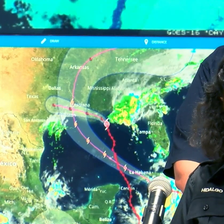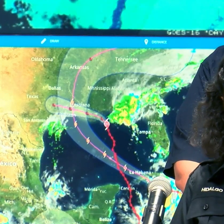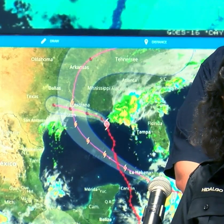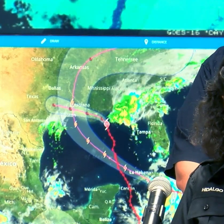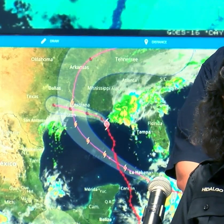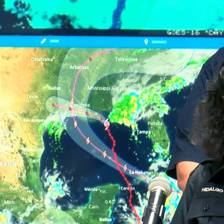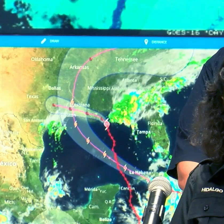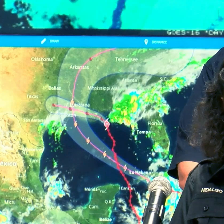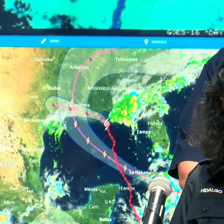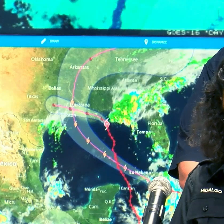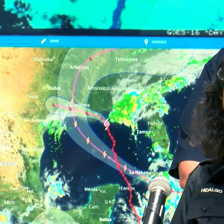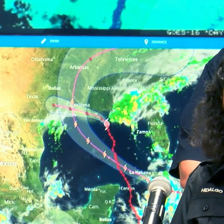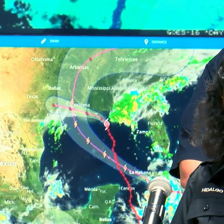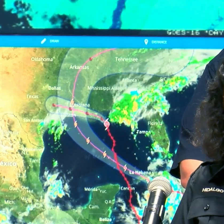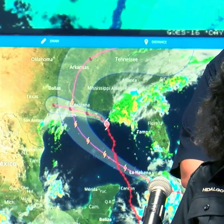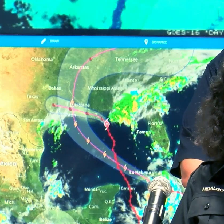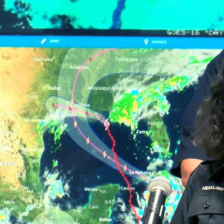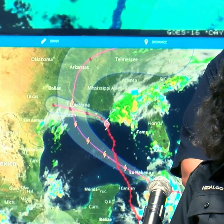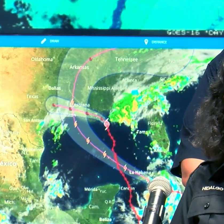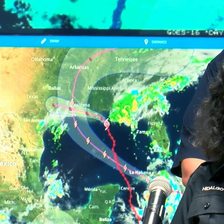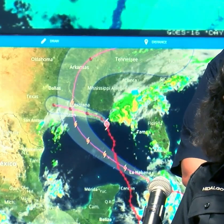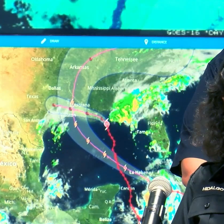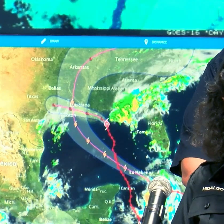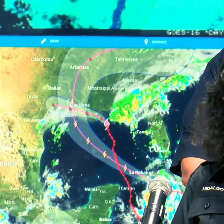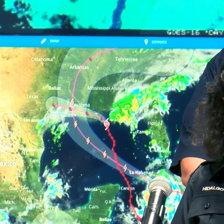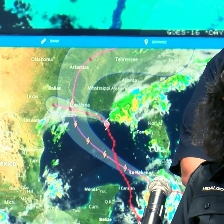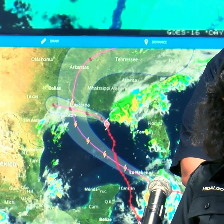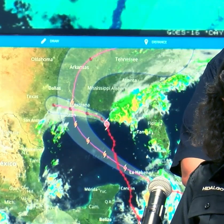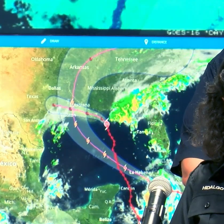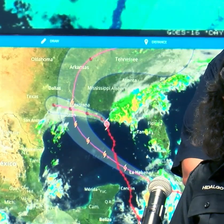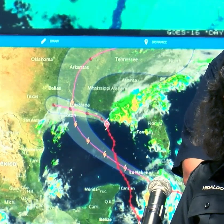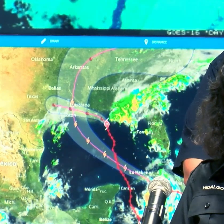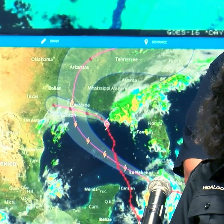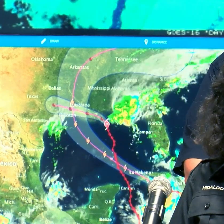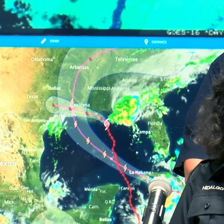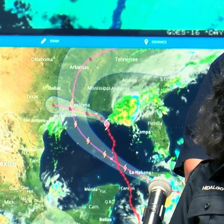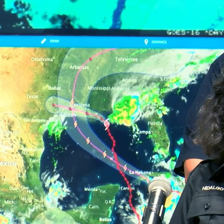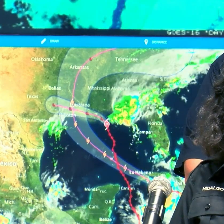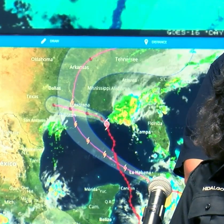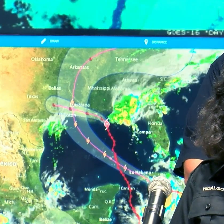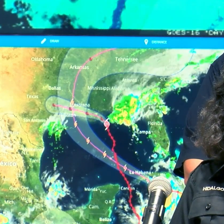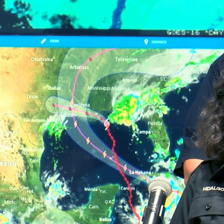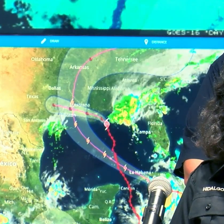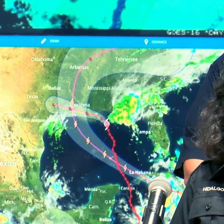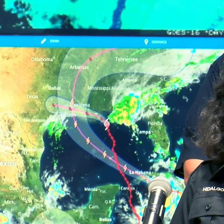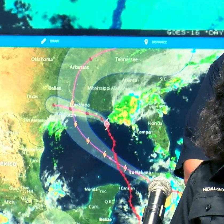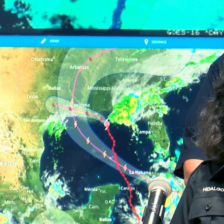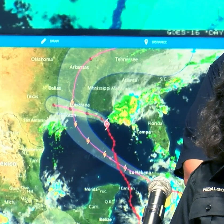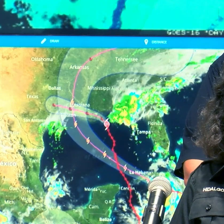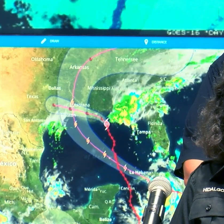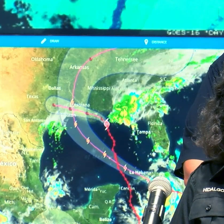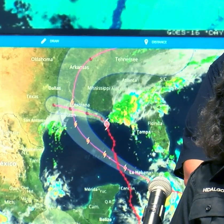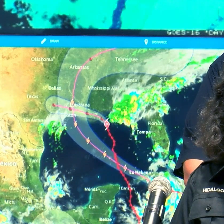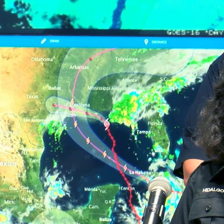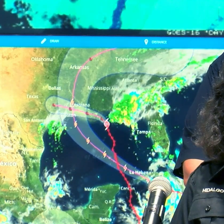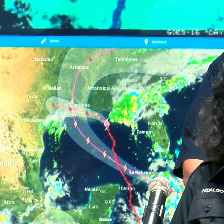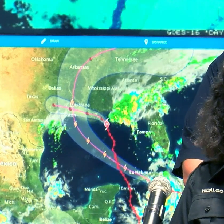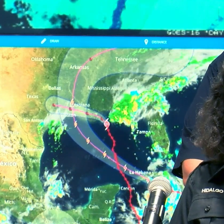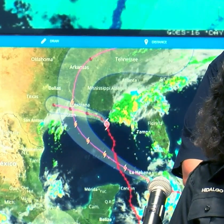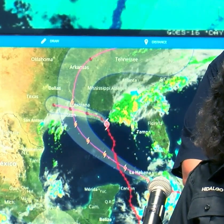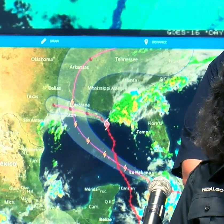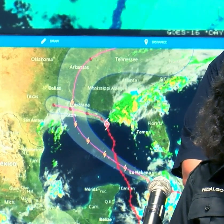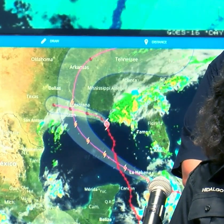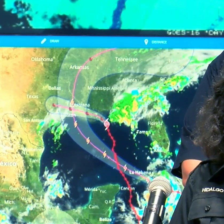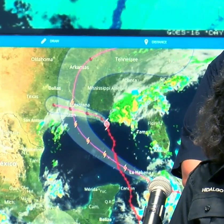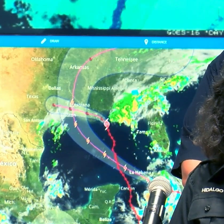evacuara. Esté listo para evacuar rápidamente, porque el pronóstico no lo tendremos claro sino hasta mañana en la